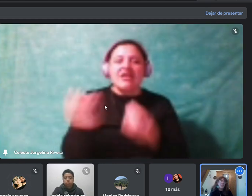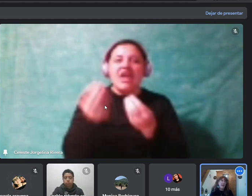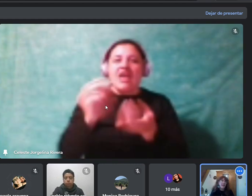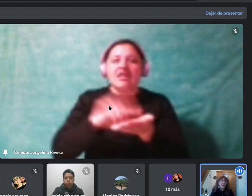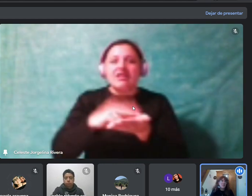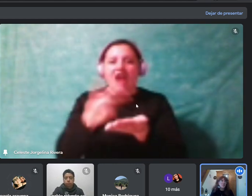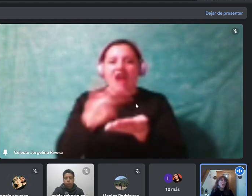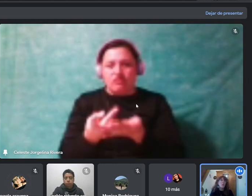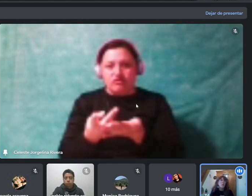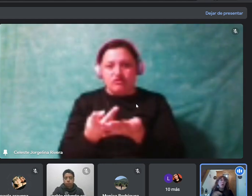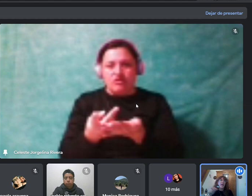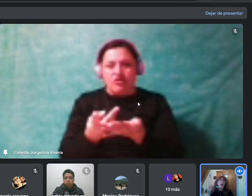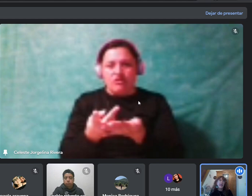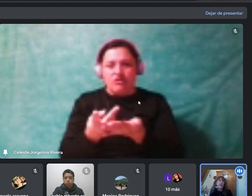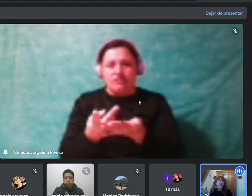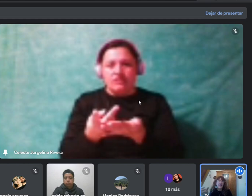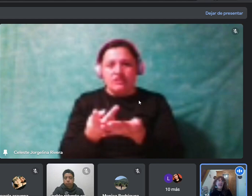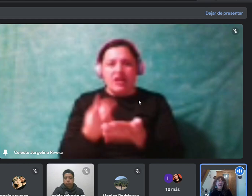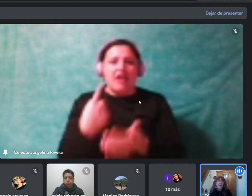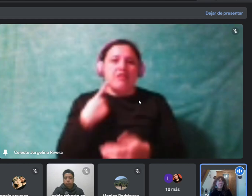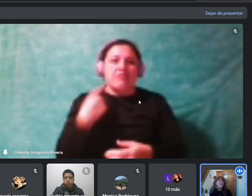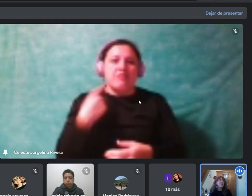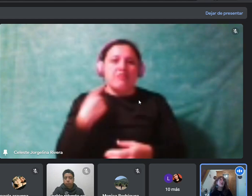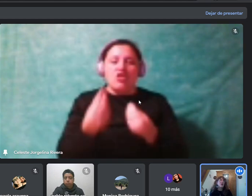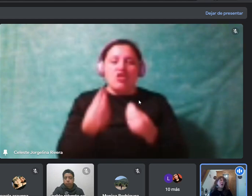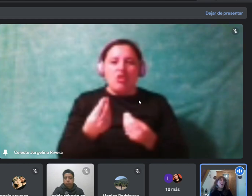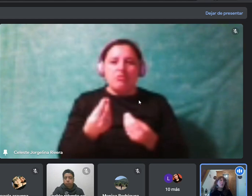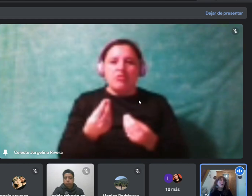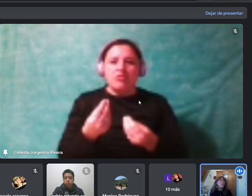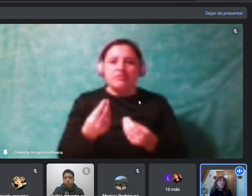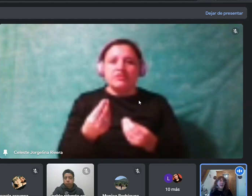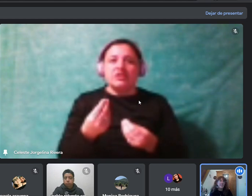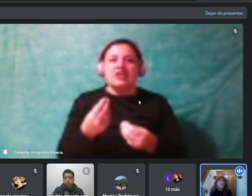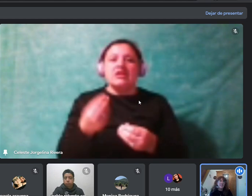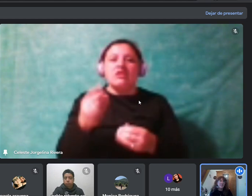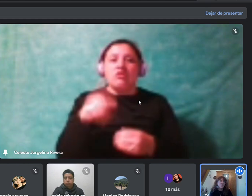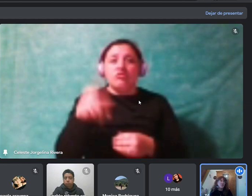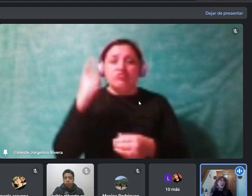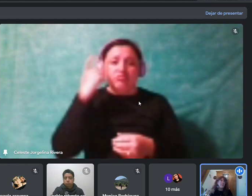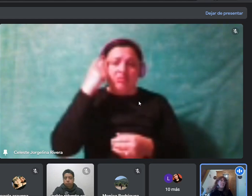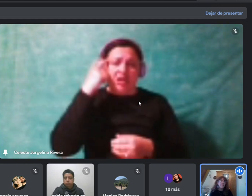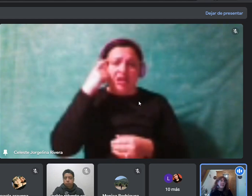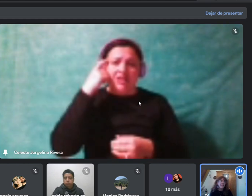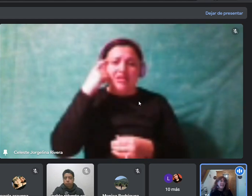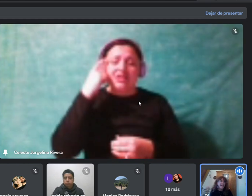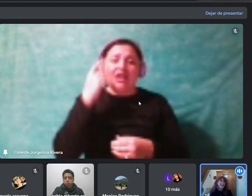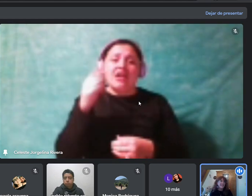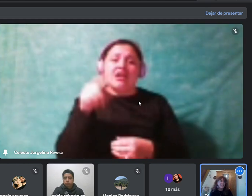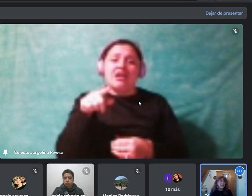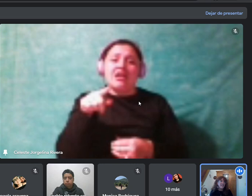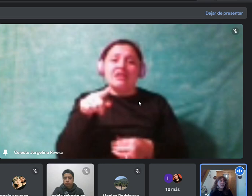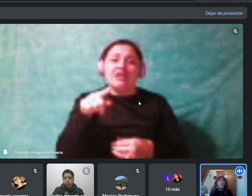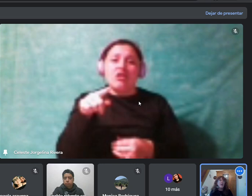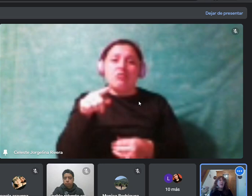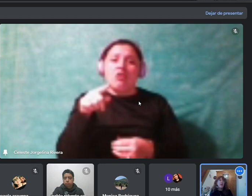sea, nosotros lo vimos que aim, goal, objective, son metas,